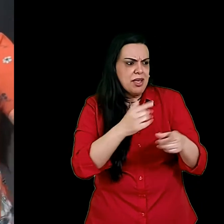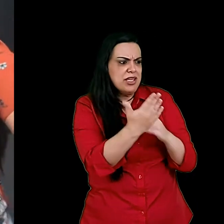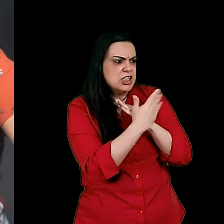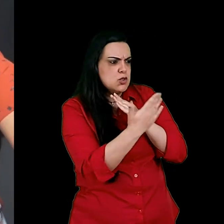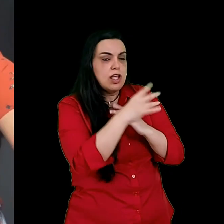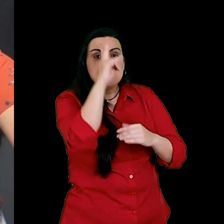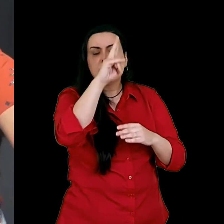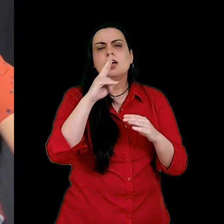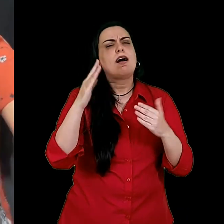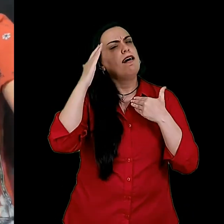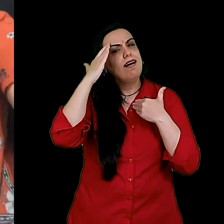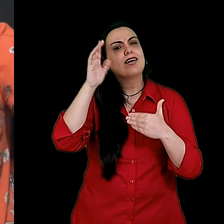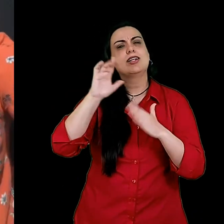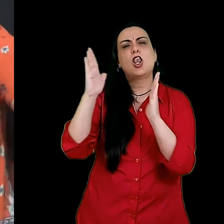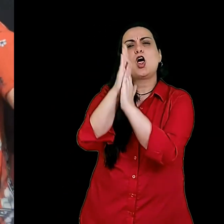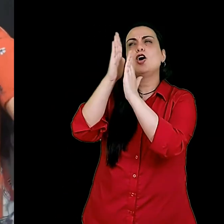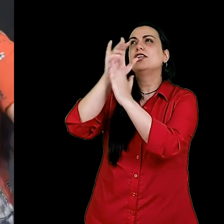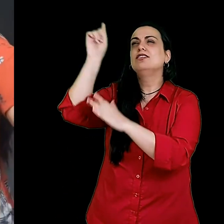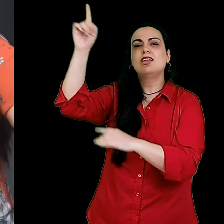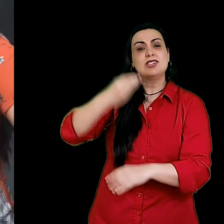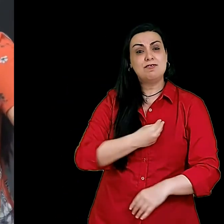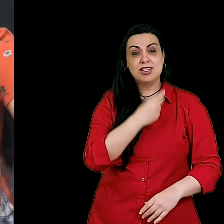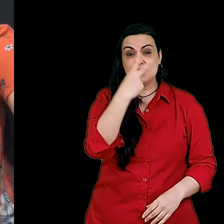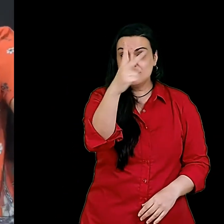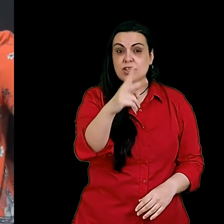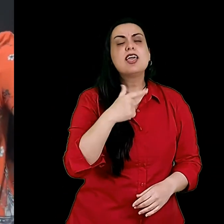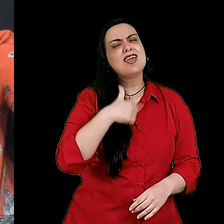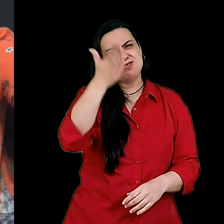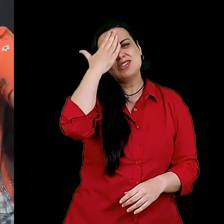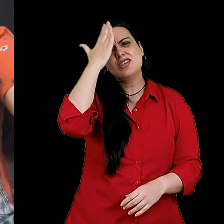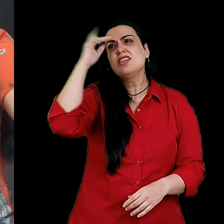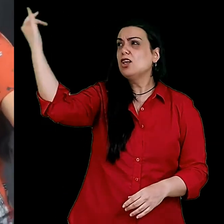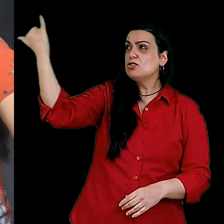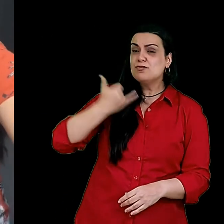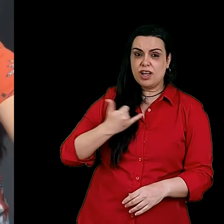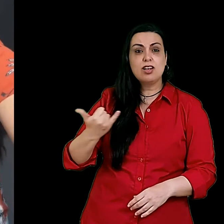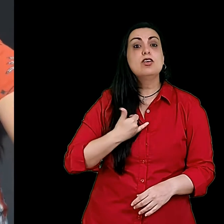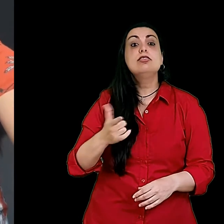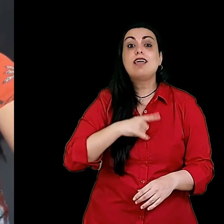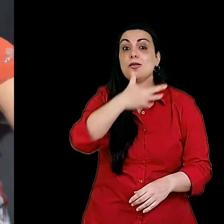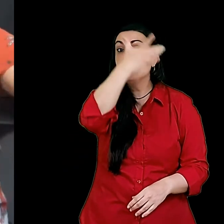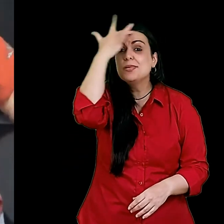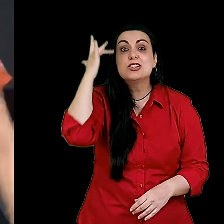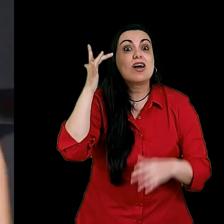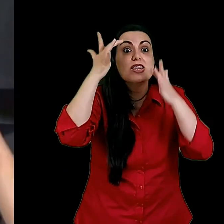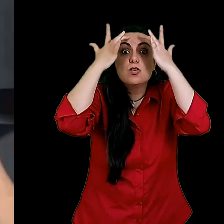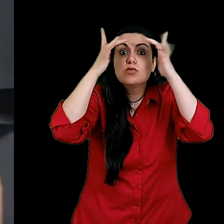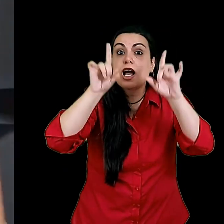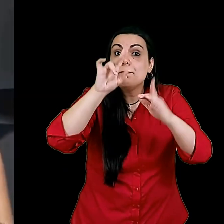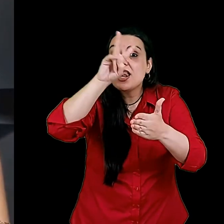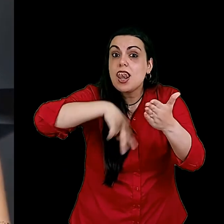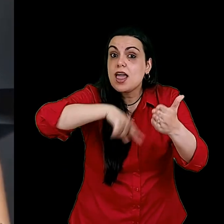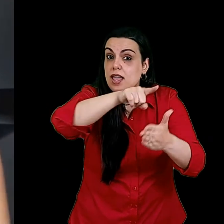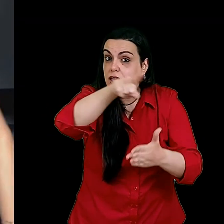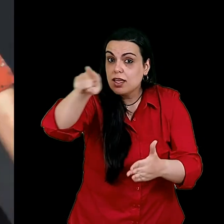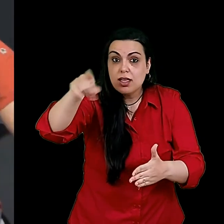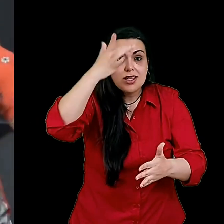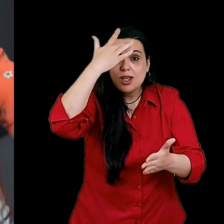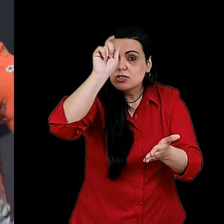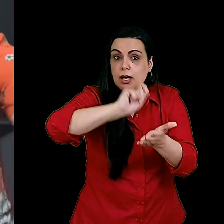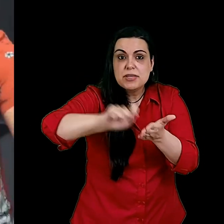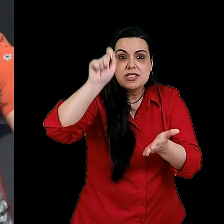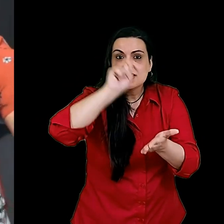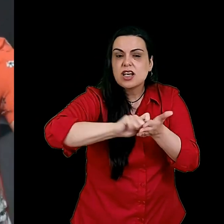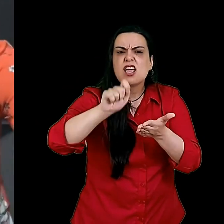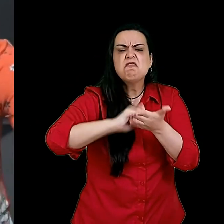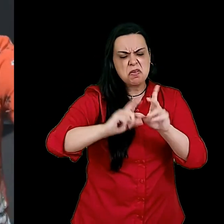para anotar, pedindo outro para relembrar. Louvado seja Deus pela vida de vocês. Eu sei com quem eu estou falando, Deus está falando comigo. Tem gente aqui